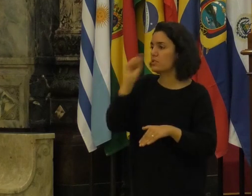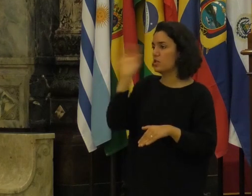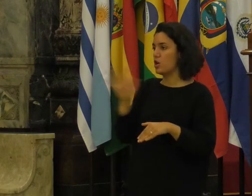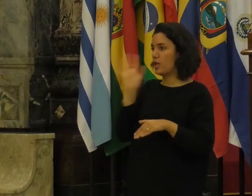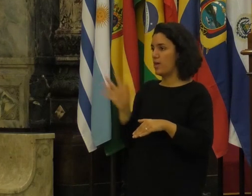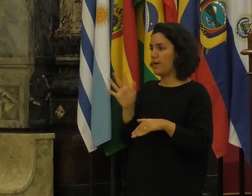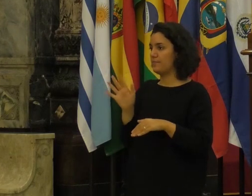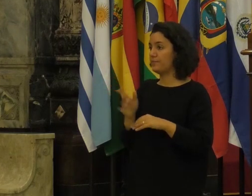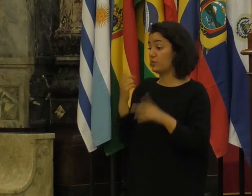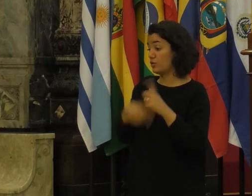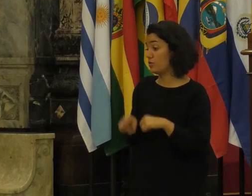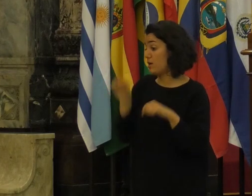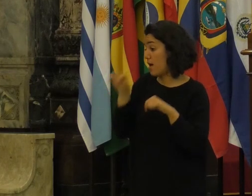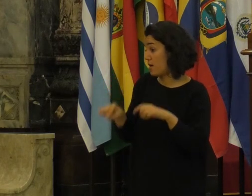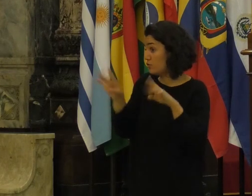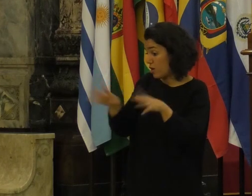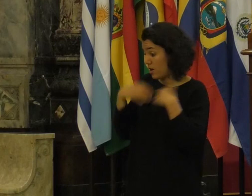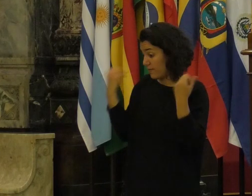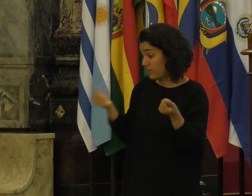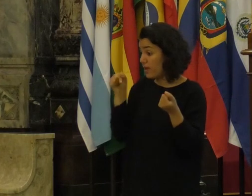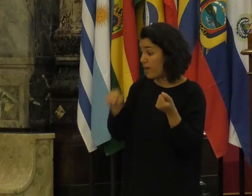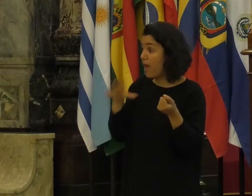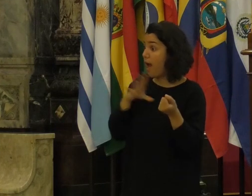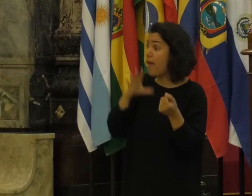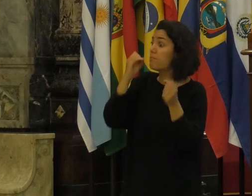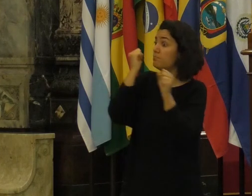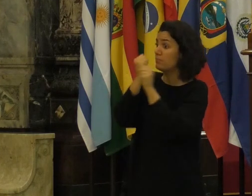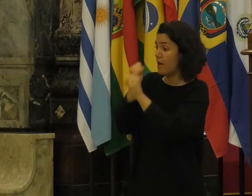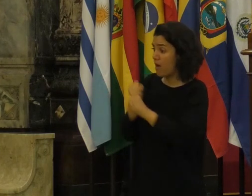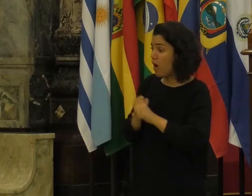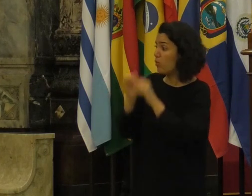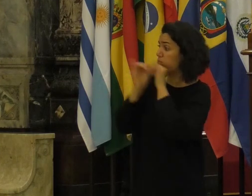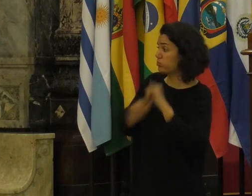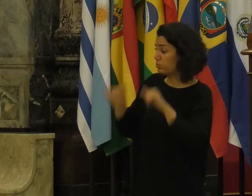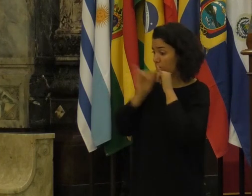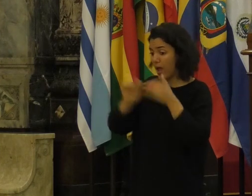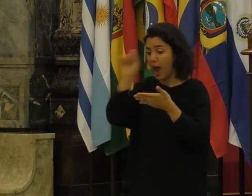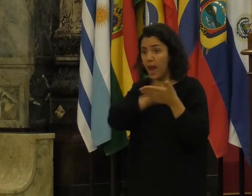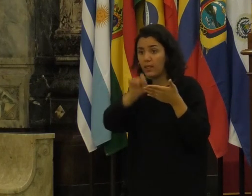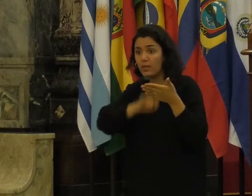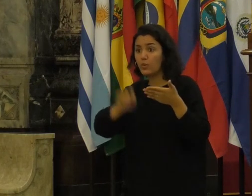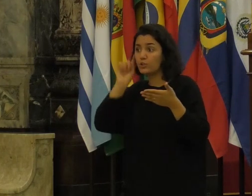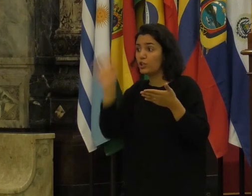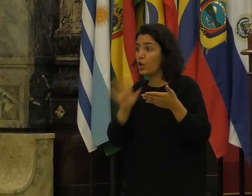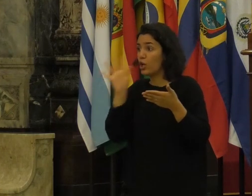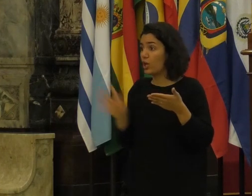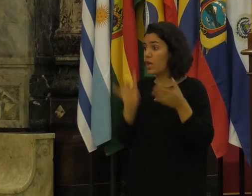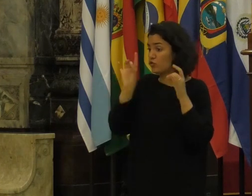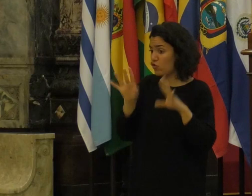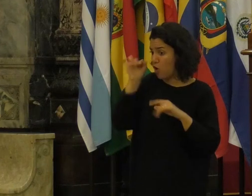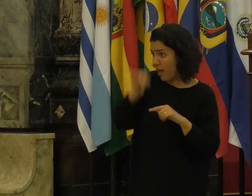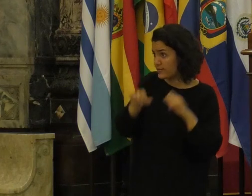ahí. No quiere decir que solo en esas revistas estén publicaciones, trabajos de psicología que pueden aparecer por razones de esa